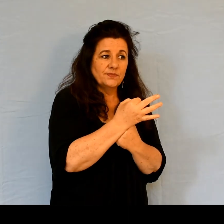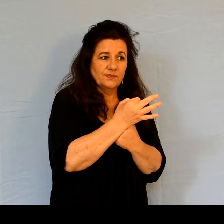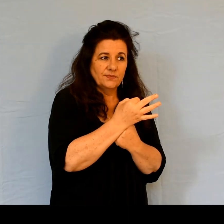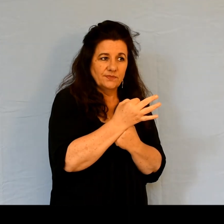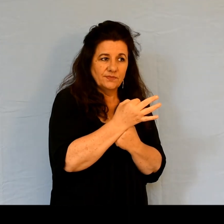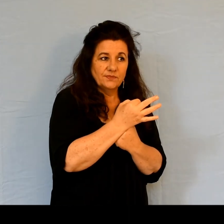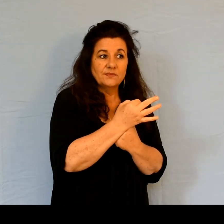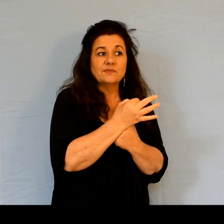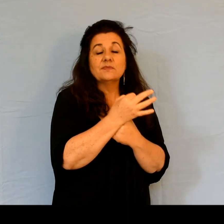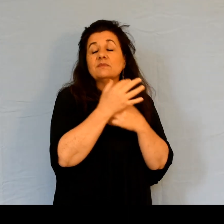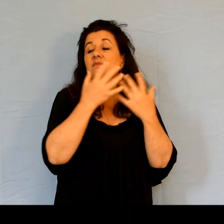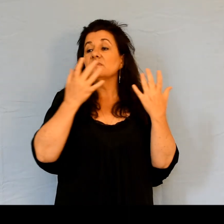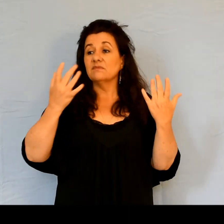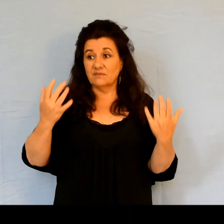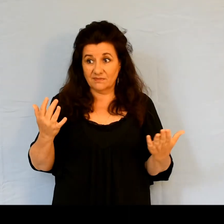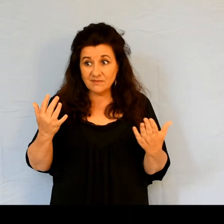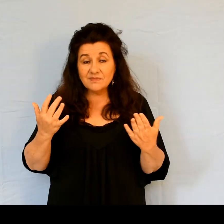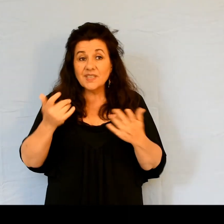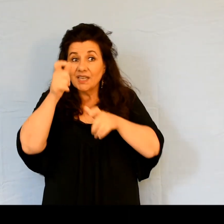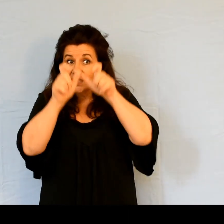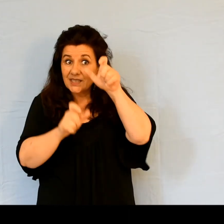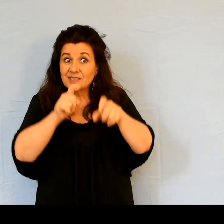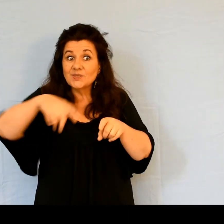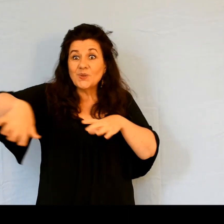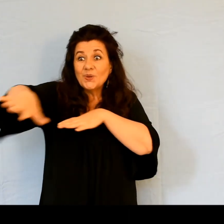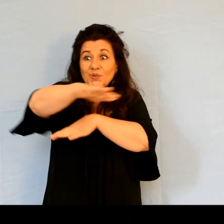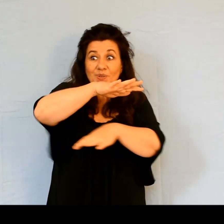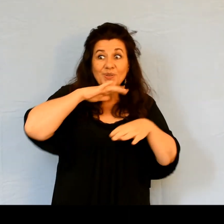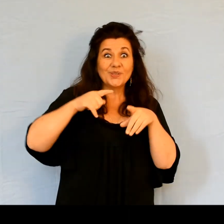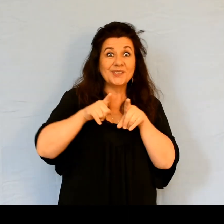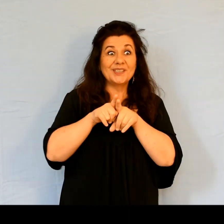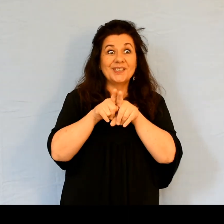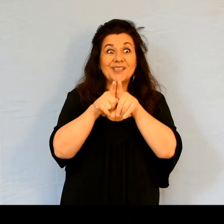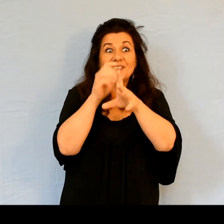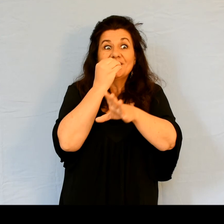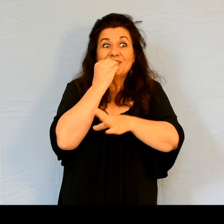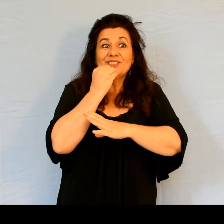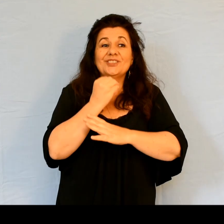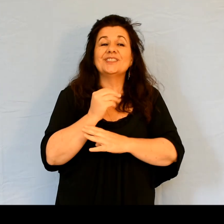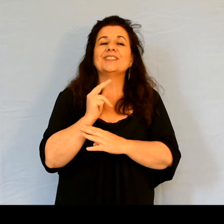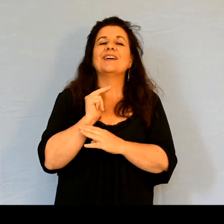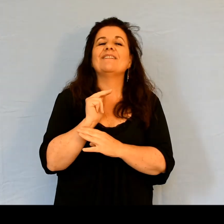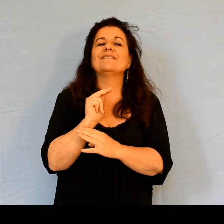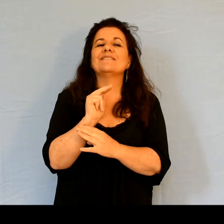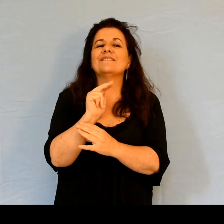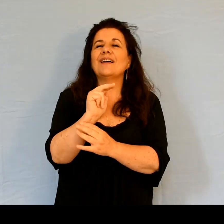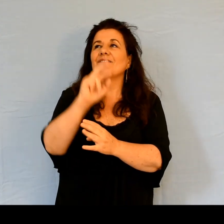Alors, les justes resplendiront comme le soleil dans le royaume de leur Père.